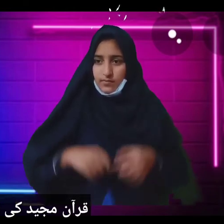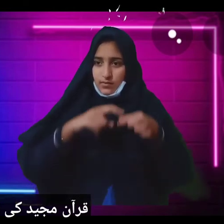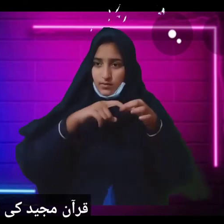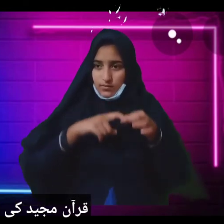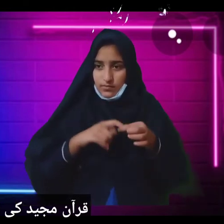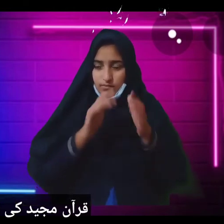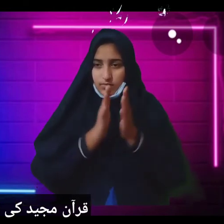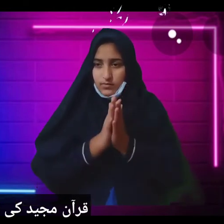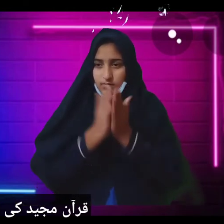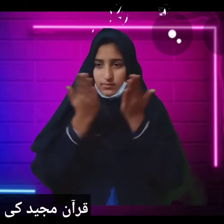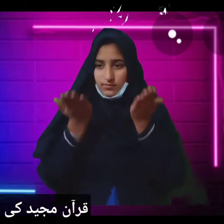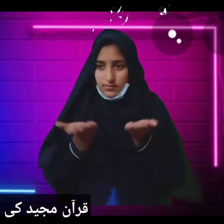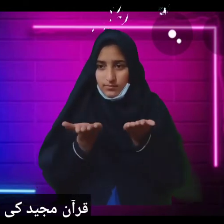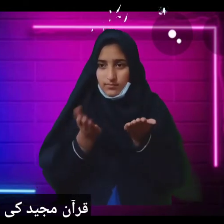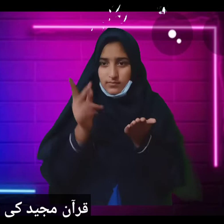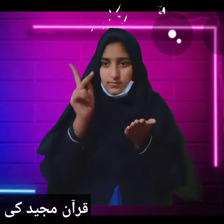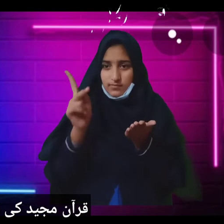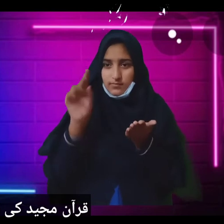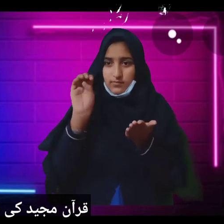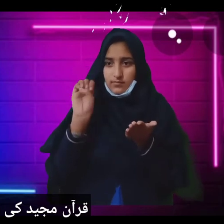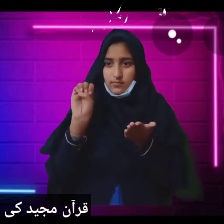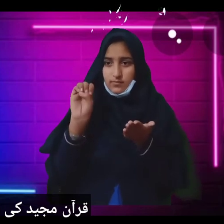कुरान मजीद की